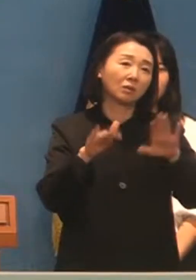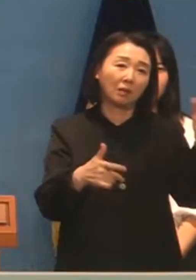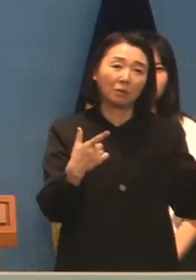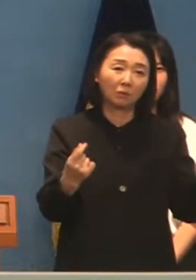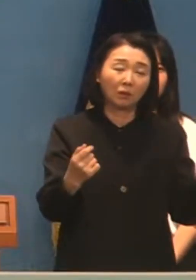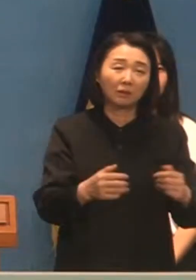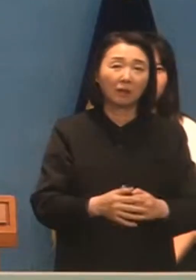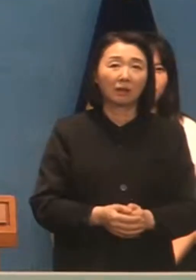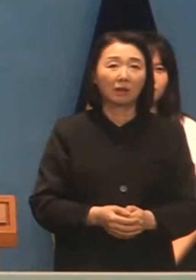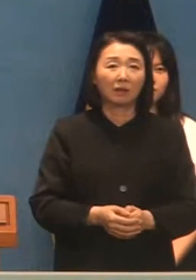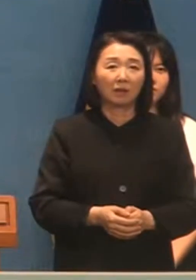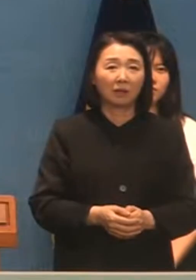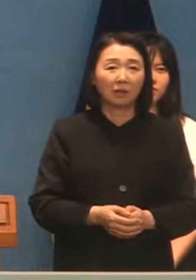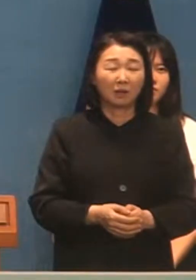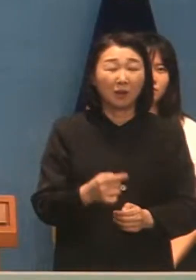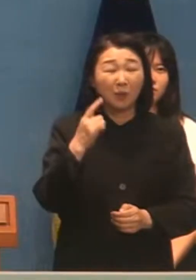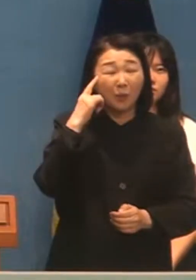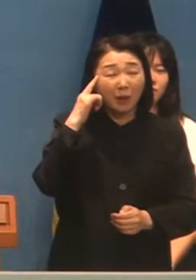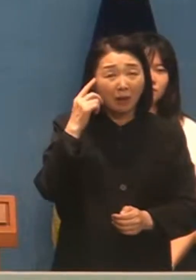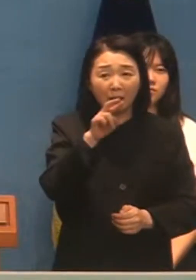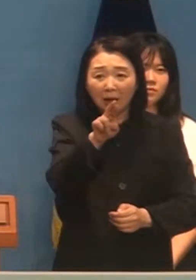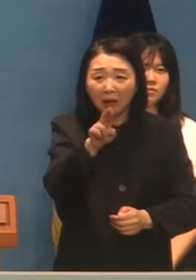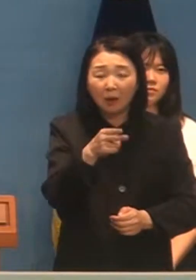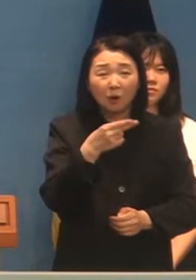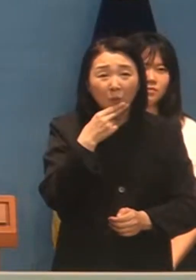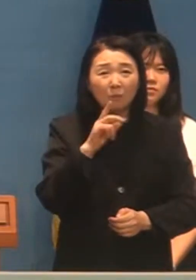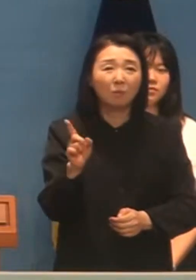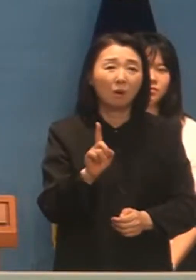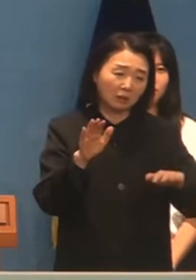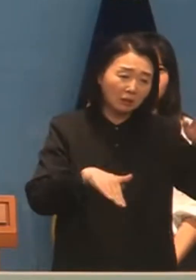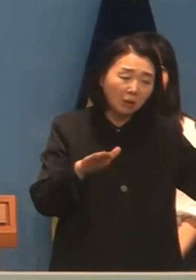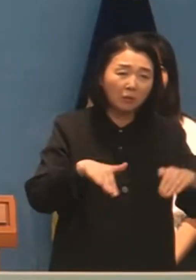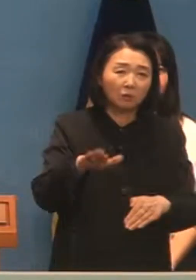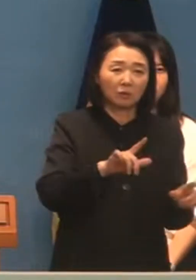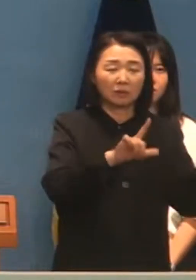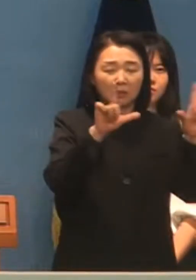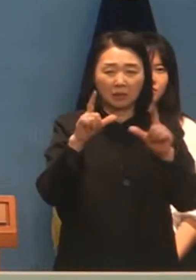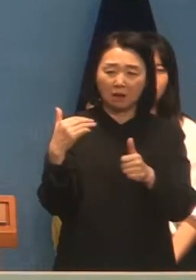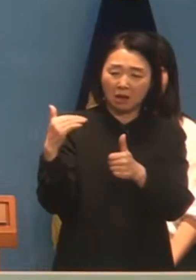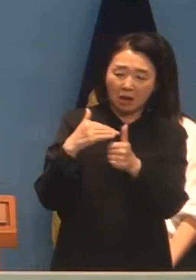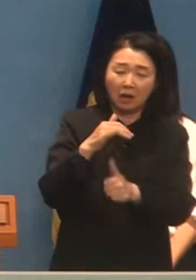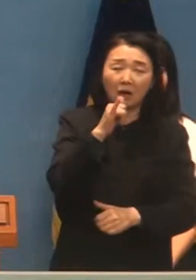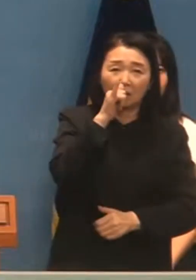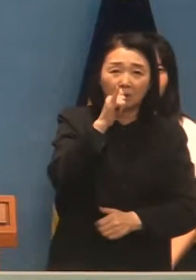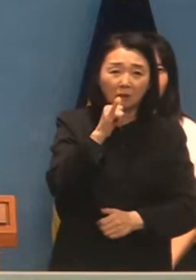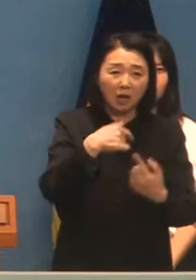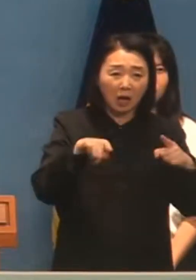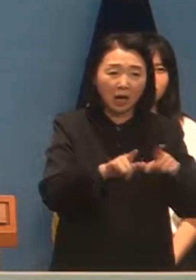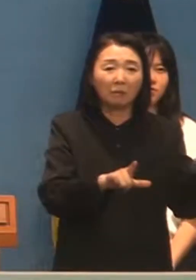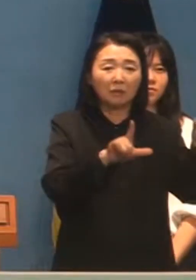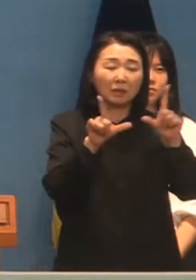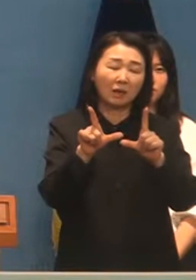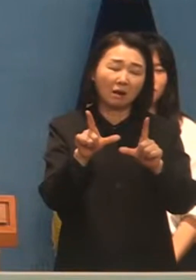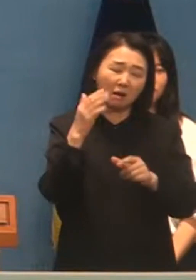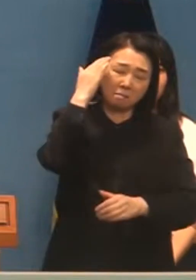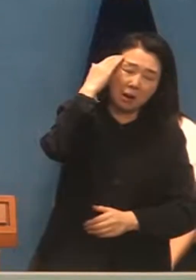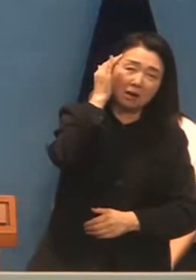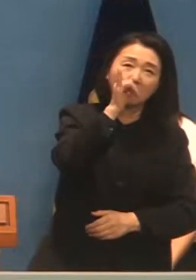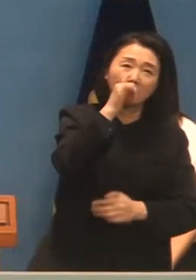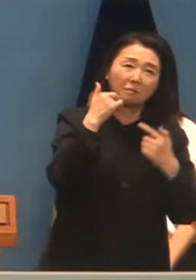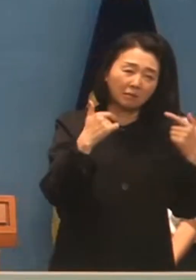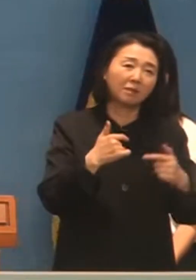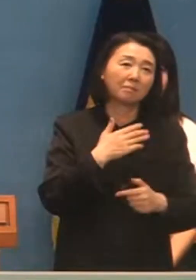개두통 앓는다는 말을 농담처럼 듣지만 차별이 우리 삶을 좁을 해치며 공존을 가로막는다는 것을 우리는